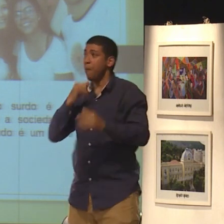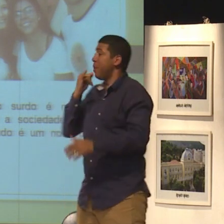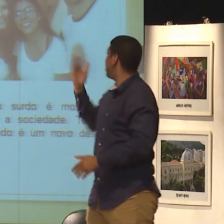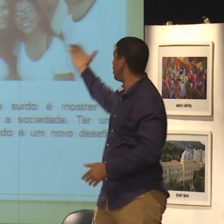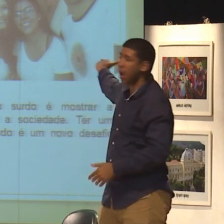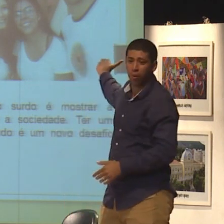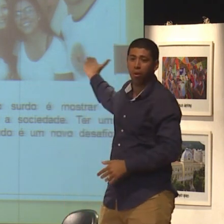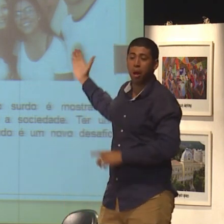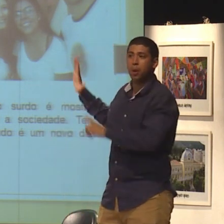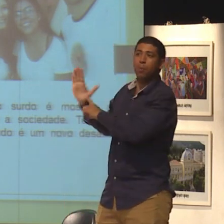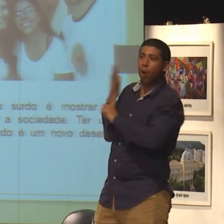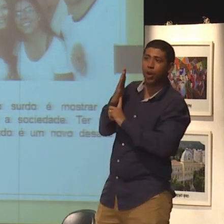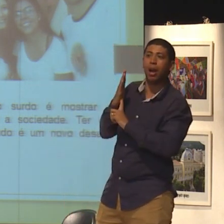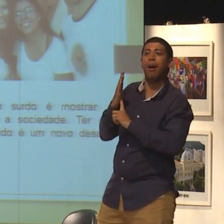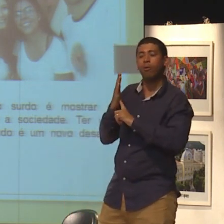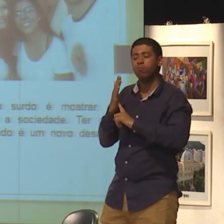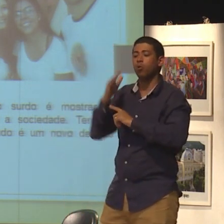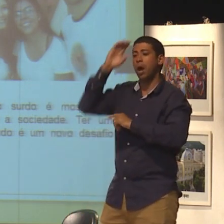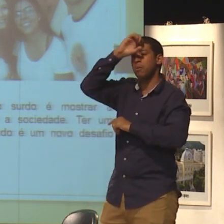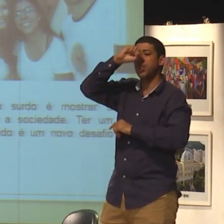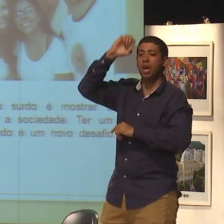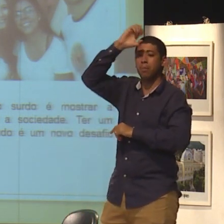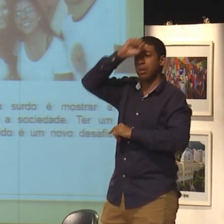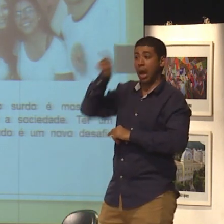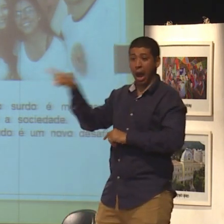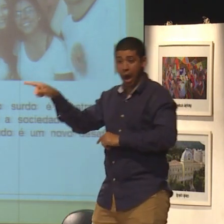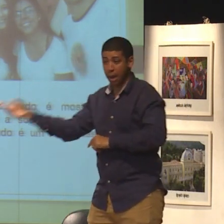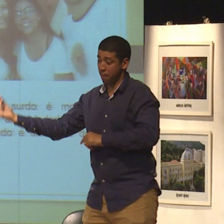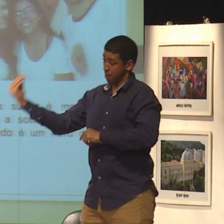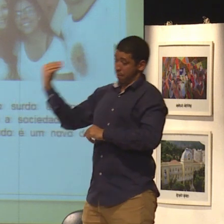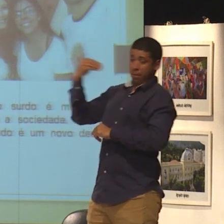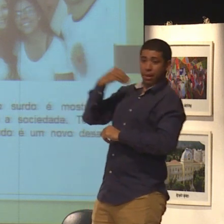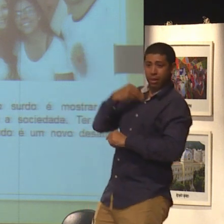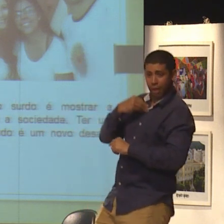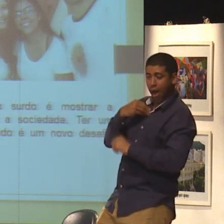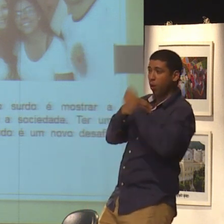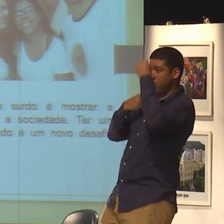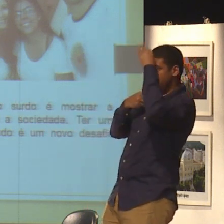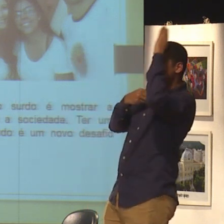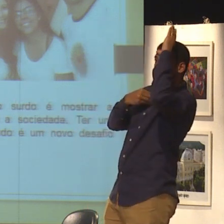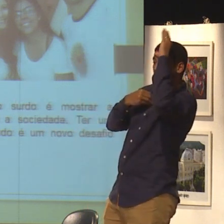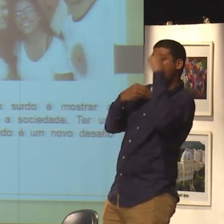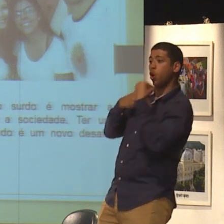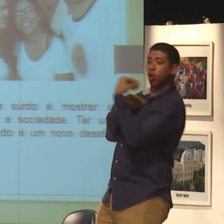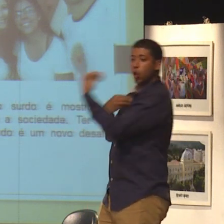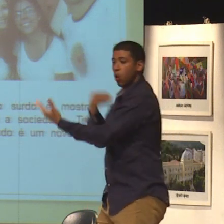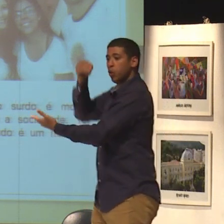é uma troca de experiência, que como está aqui, que mostra que todos nós aprendemos muito. Ela me passa o conhecimento